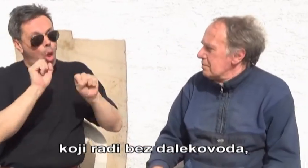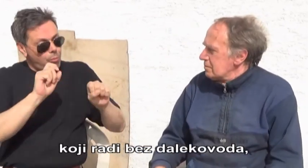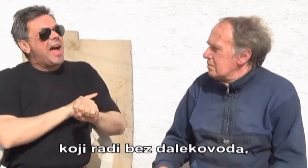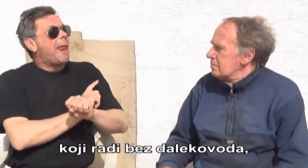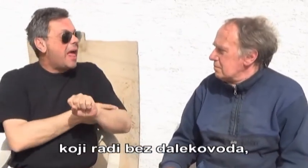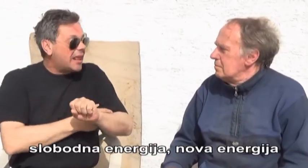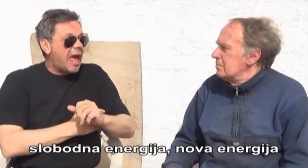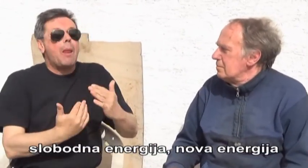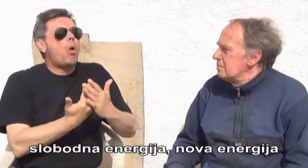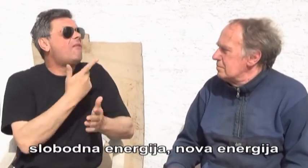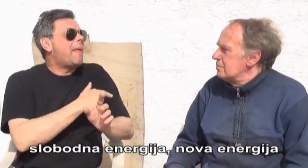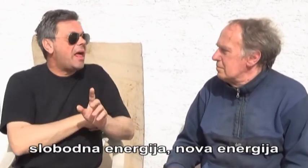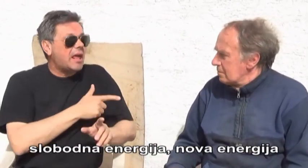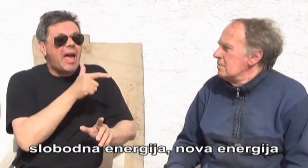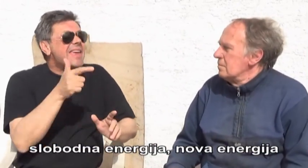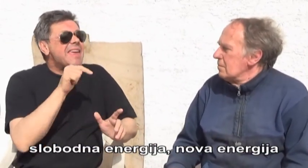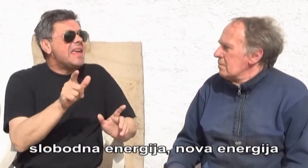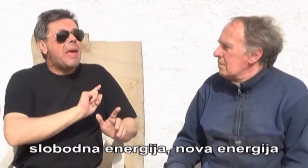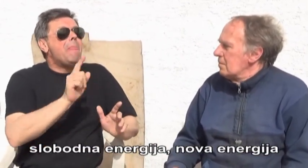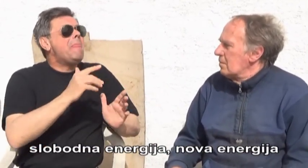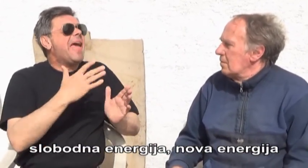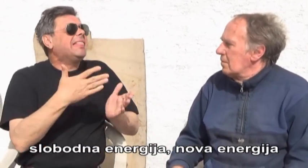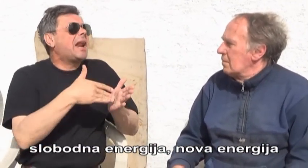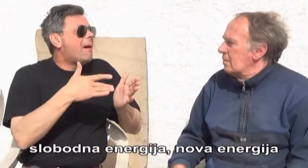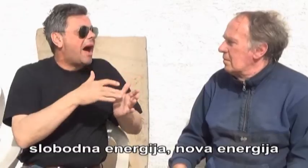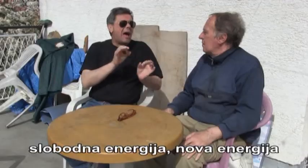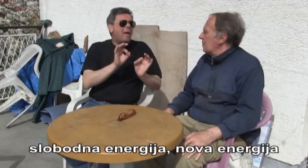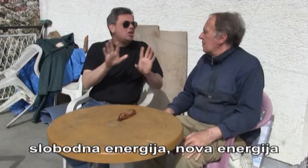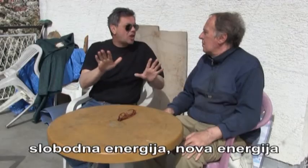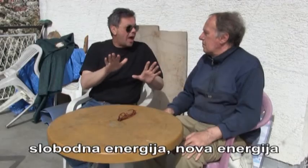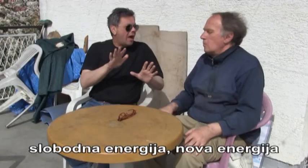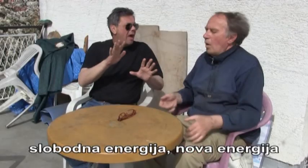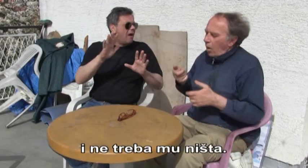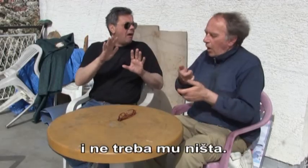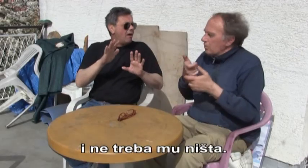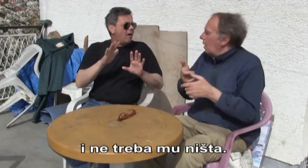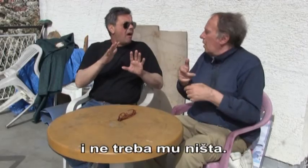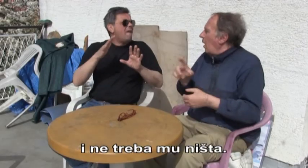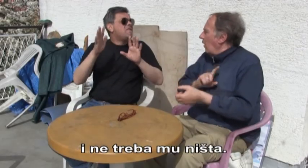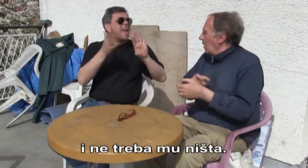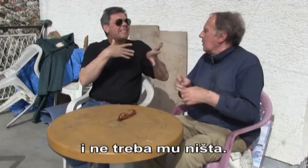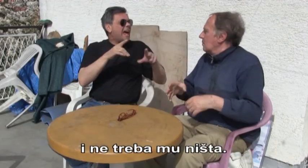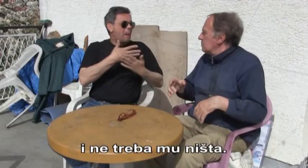slobodna energija, nova energija i ne treba ništa. Vjetar ne